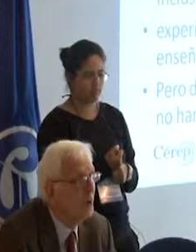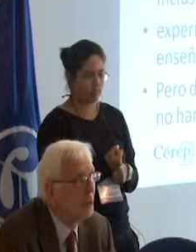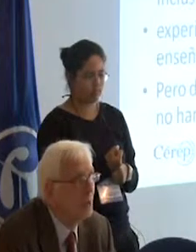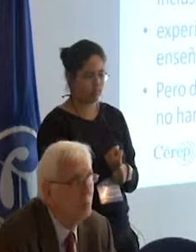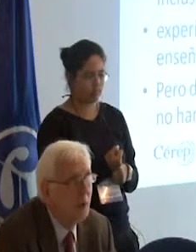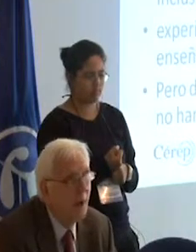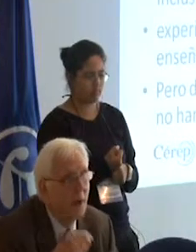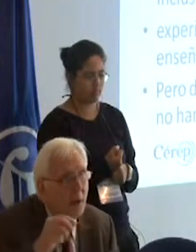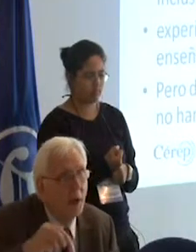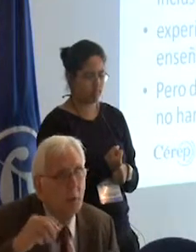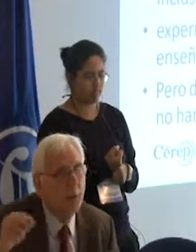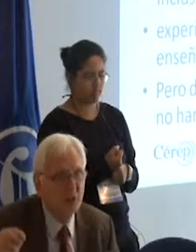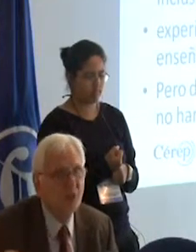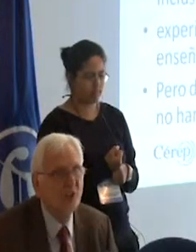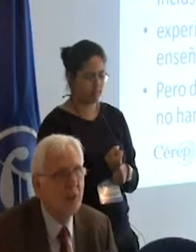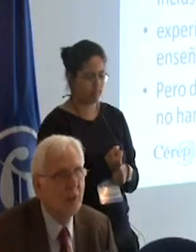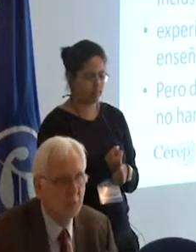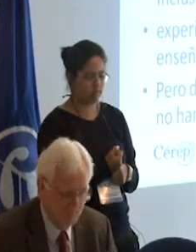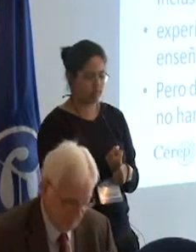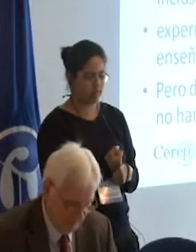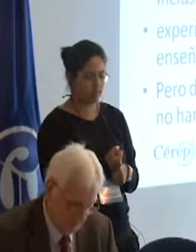trabajo continuamente